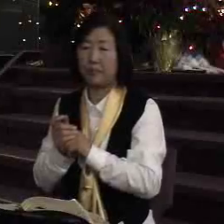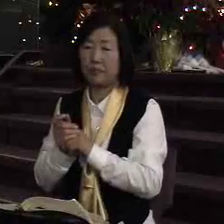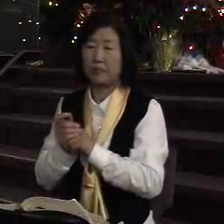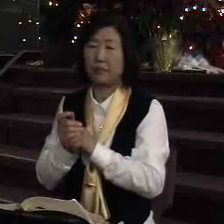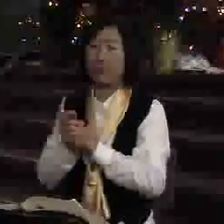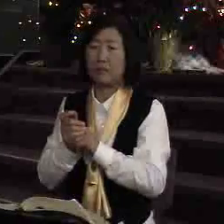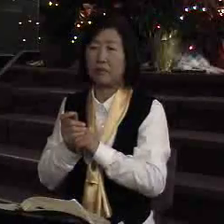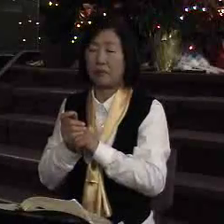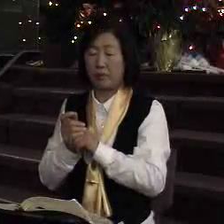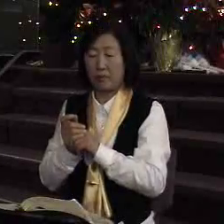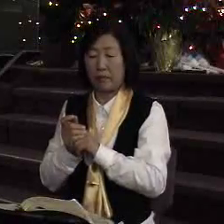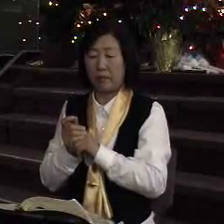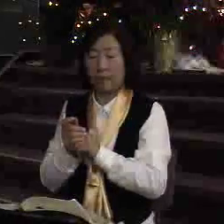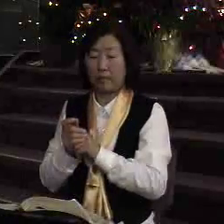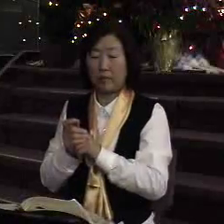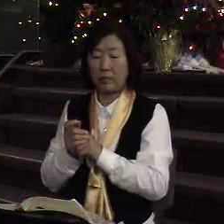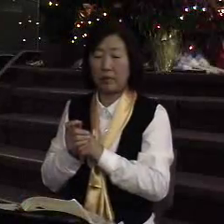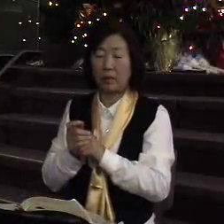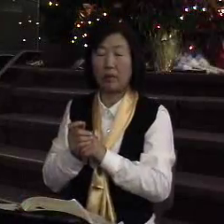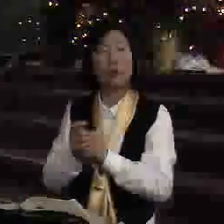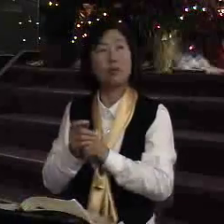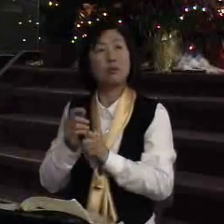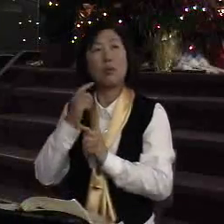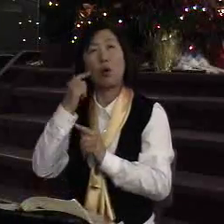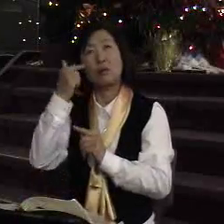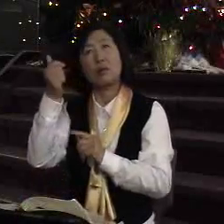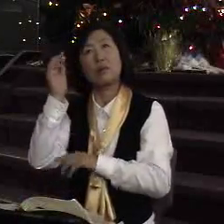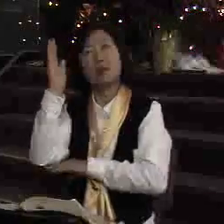아스볼 체인버스 목사님이 이런 말씀을 하시더라고요.